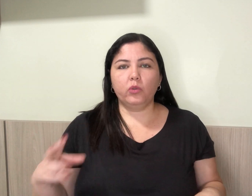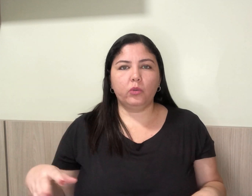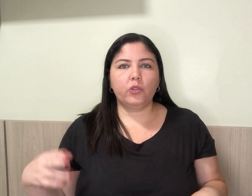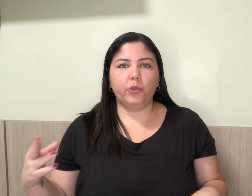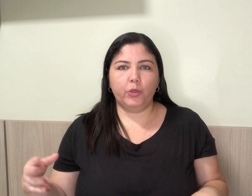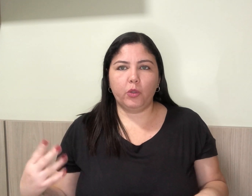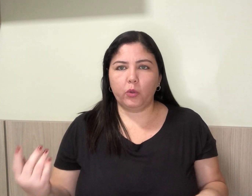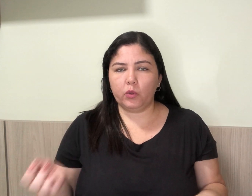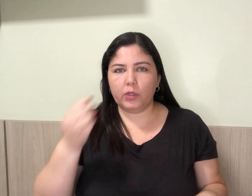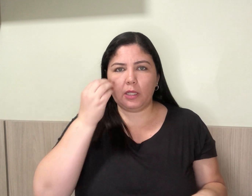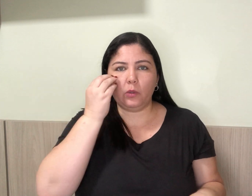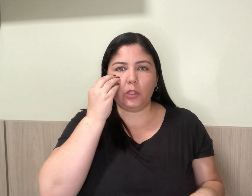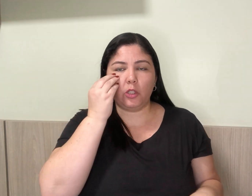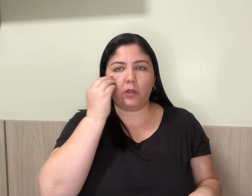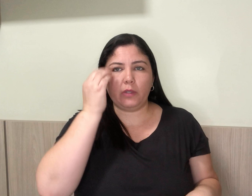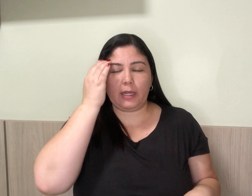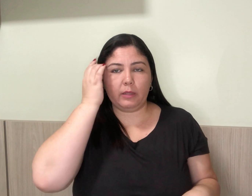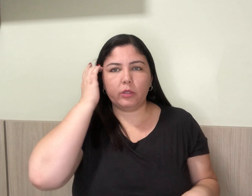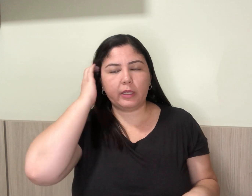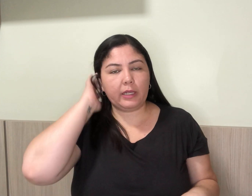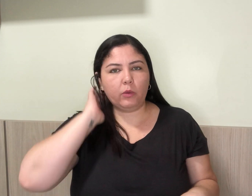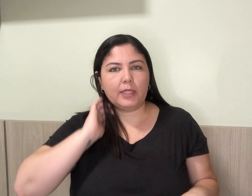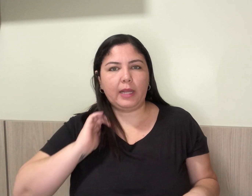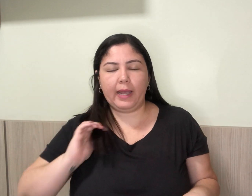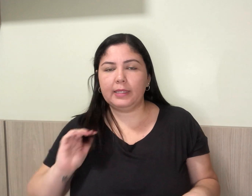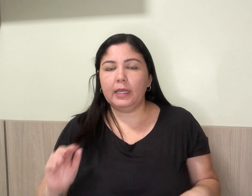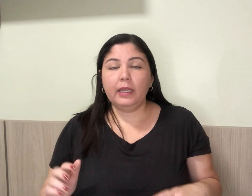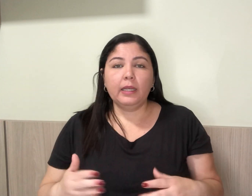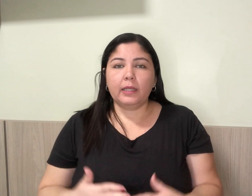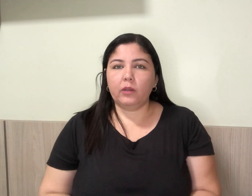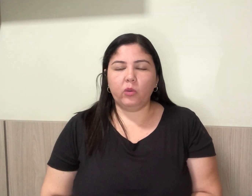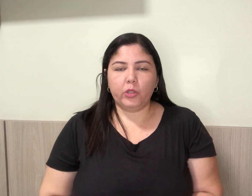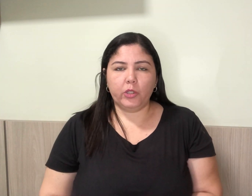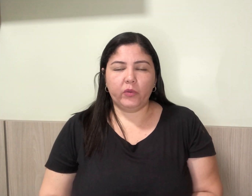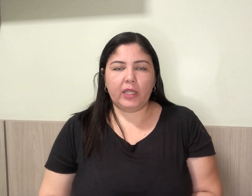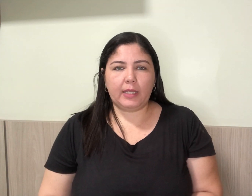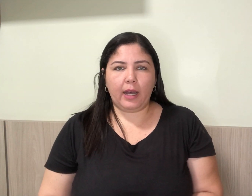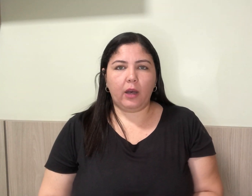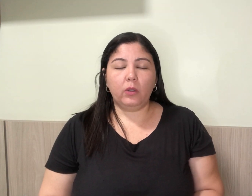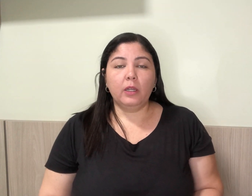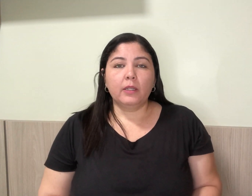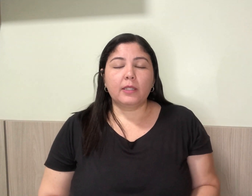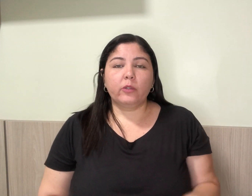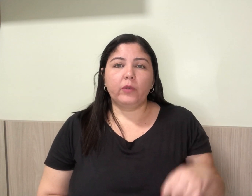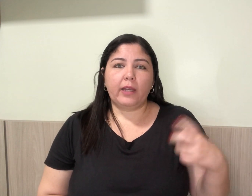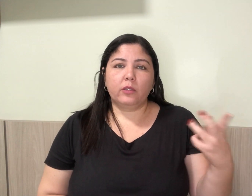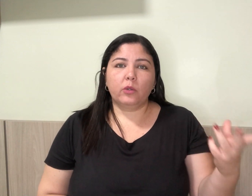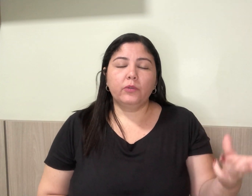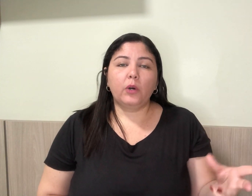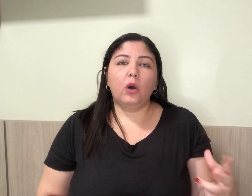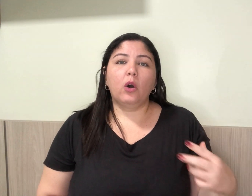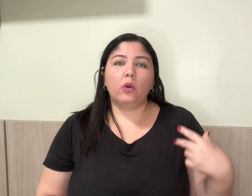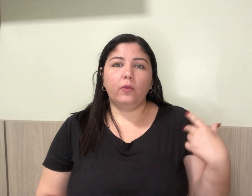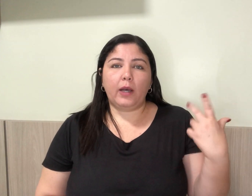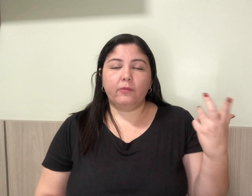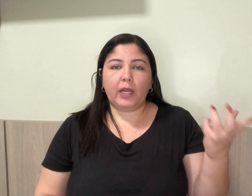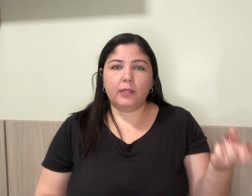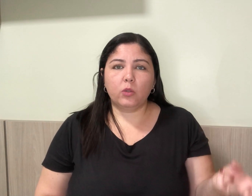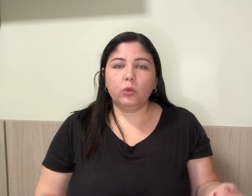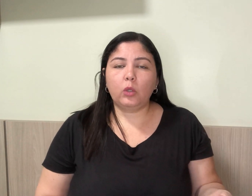outros tipos de construção que a gente vai ver na língua de sinais, que não é o objetivo dessa aula, que são frases com foco, frases com